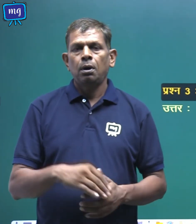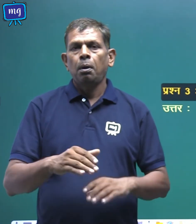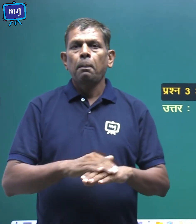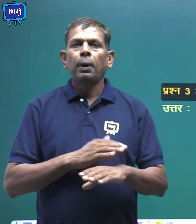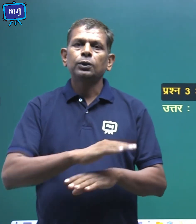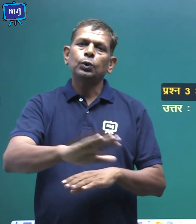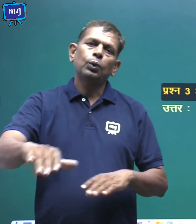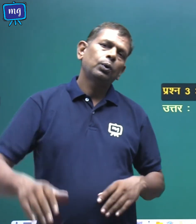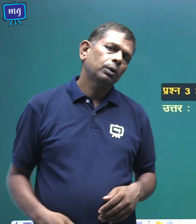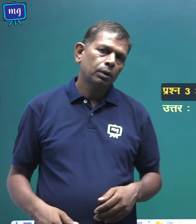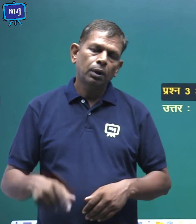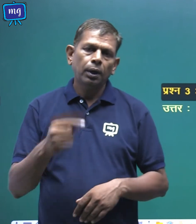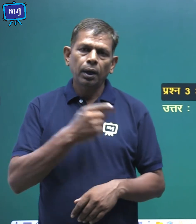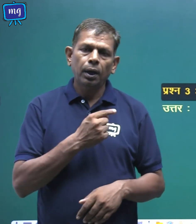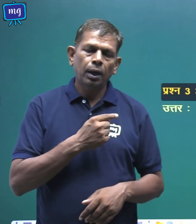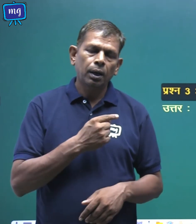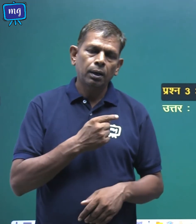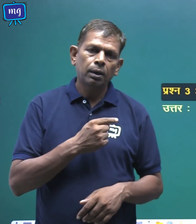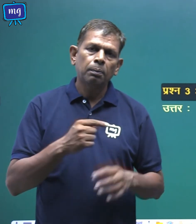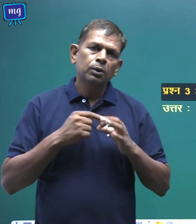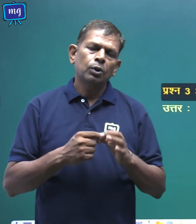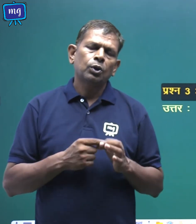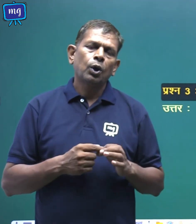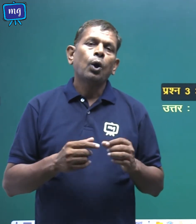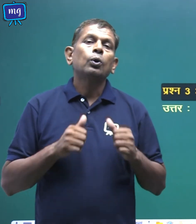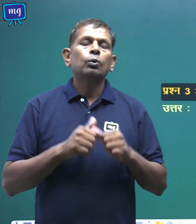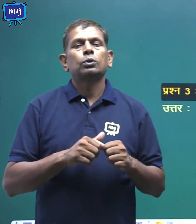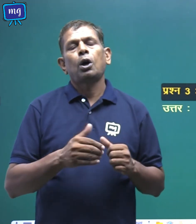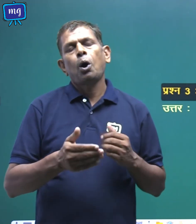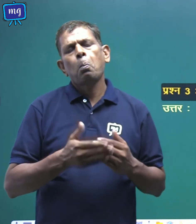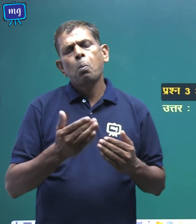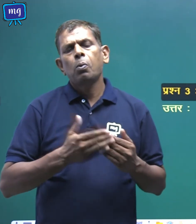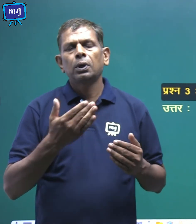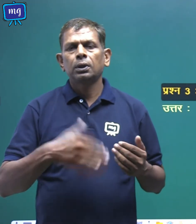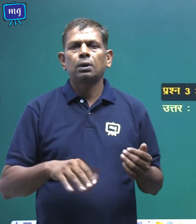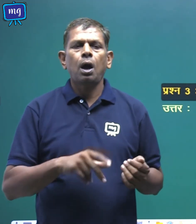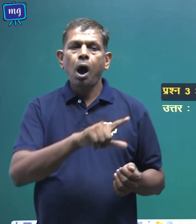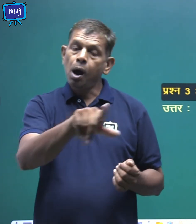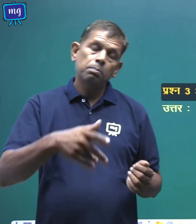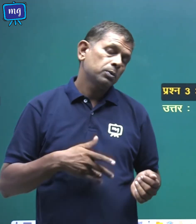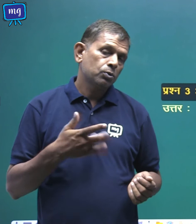बच्चों, इन प्रश्नों के उत्तर बहुत आसान है, आप स्वयं लिखना।